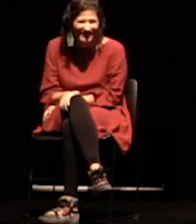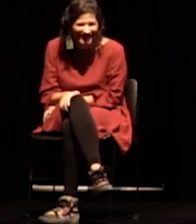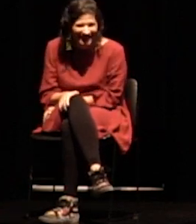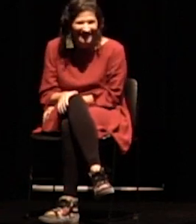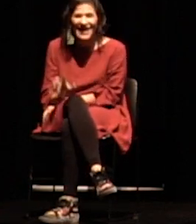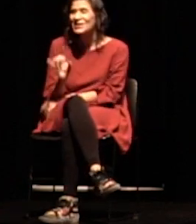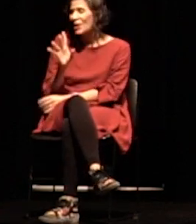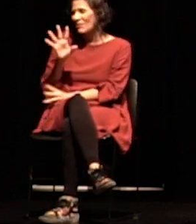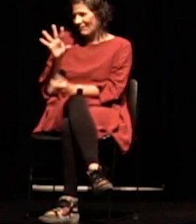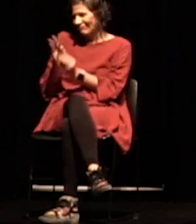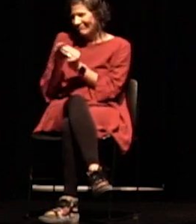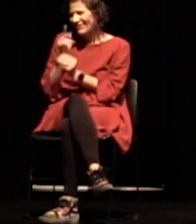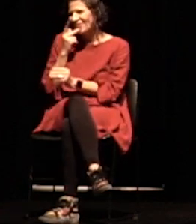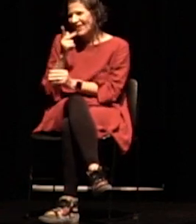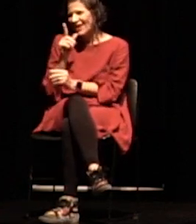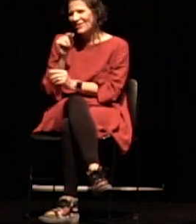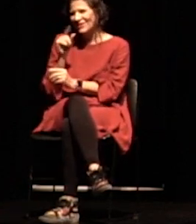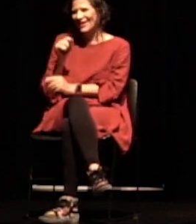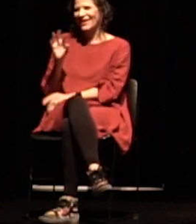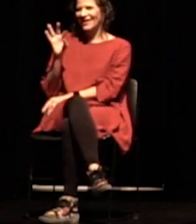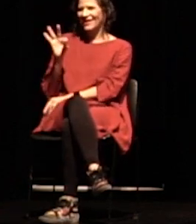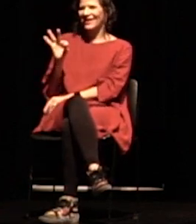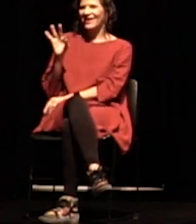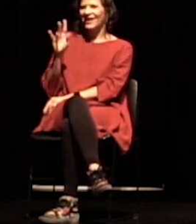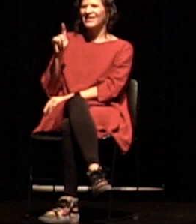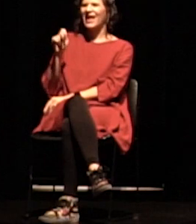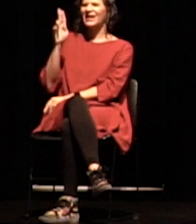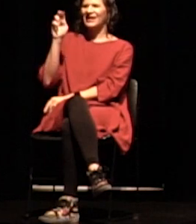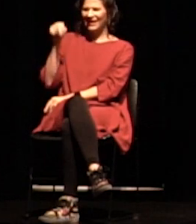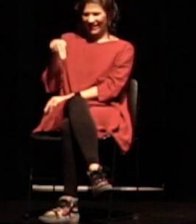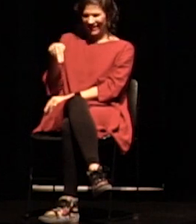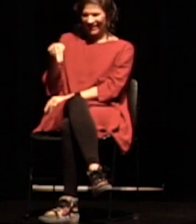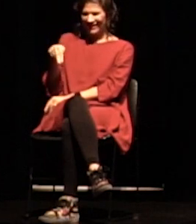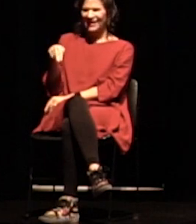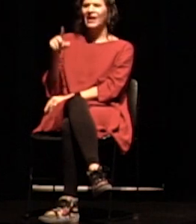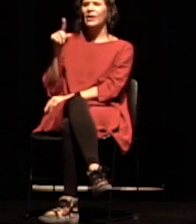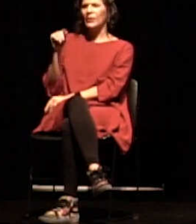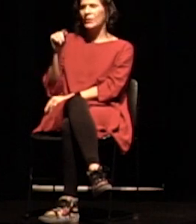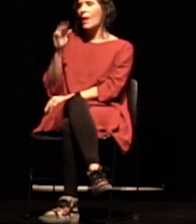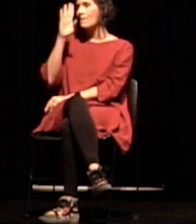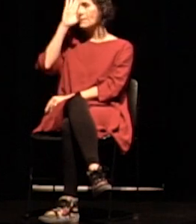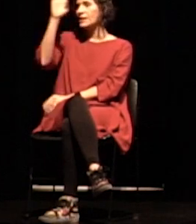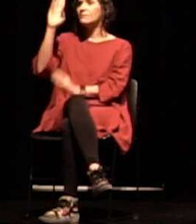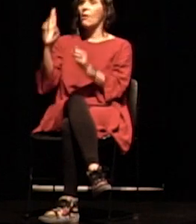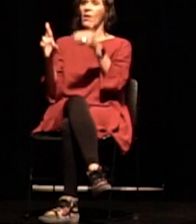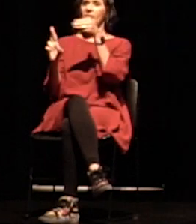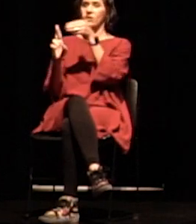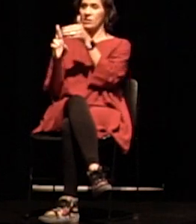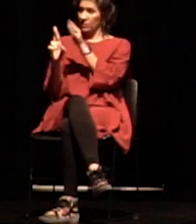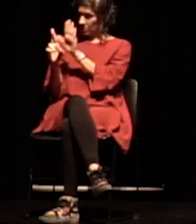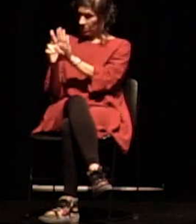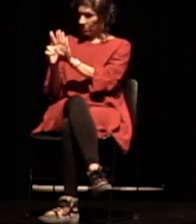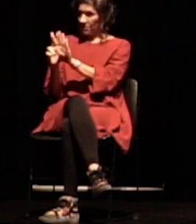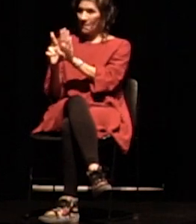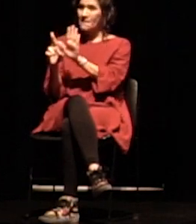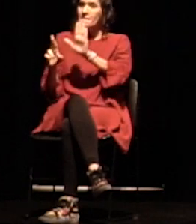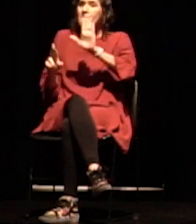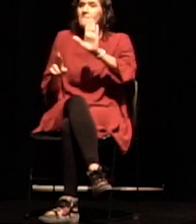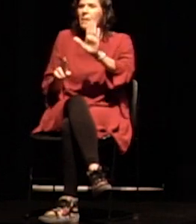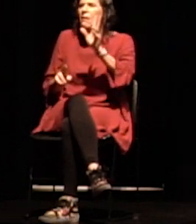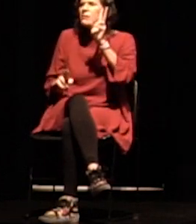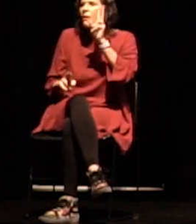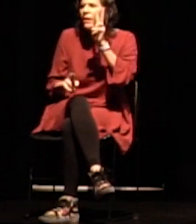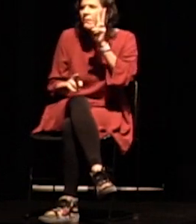falar o seguinte, é o Tatlin, para mim, que é a grande referência, mas... Você